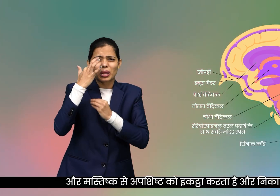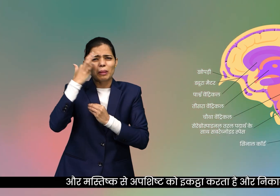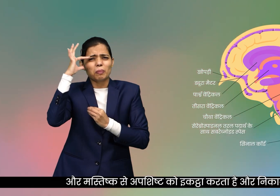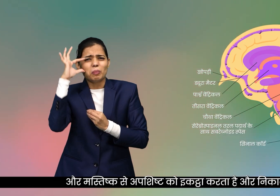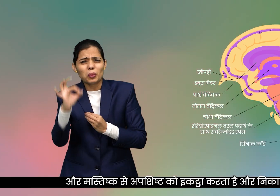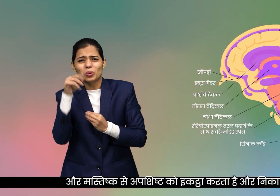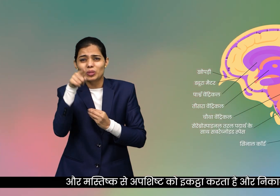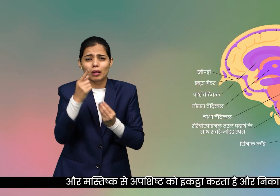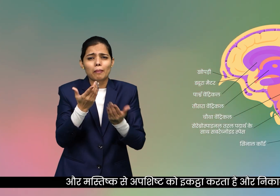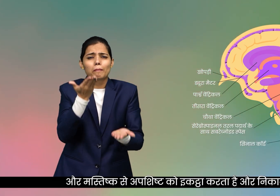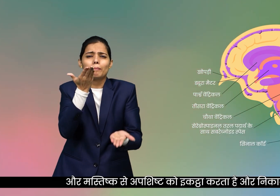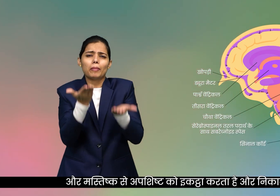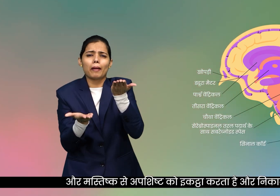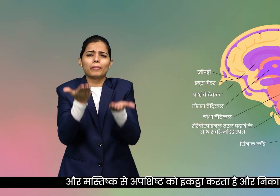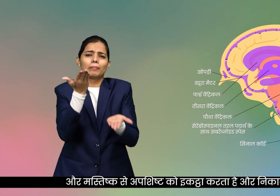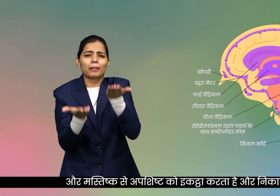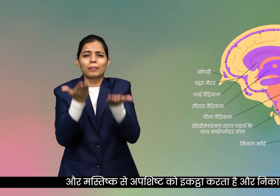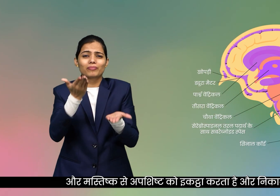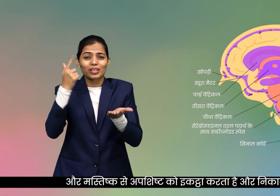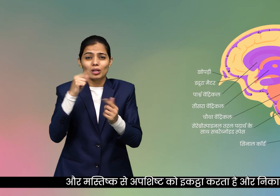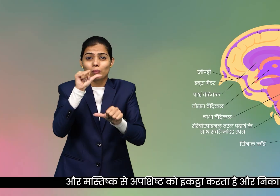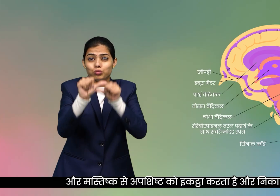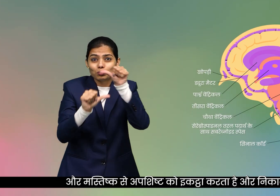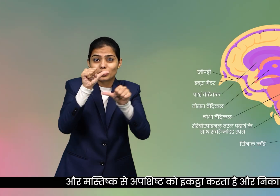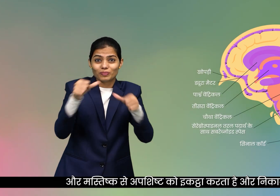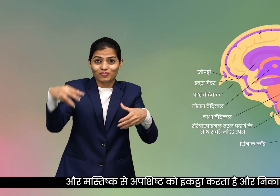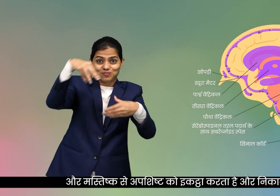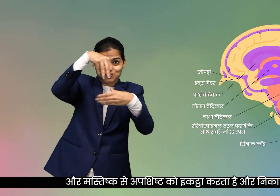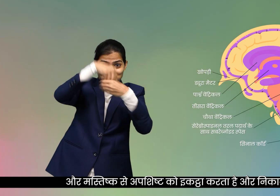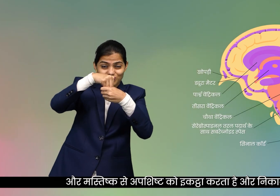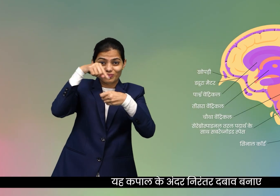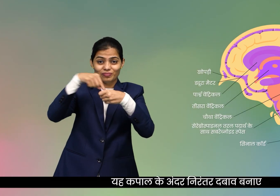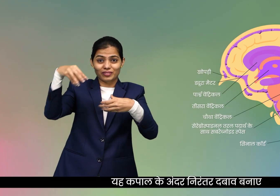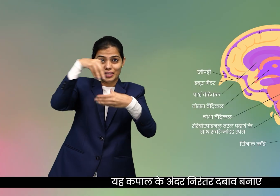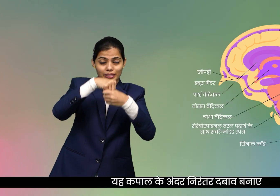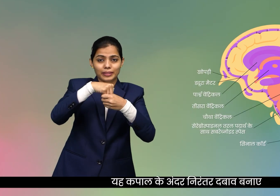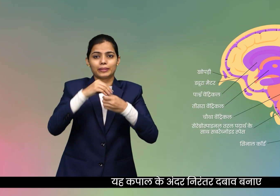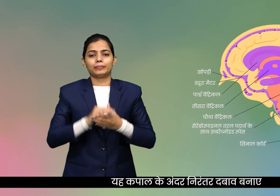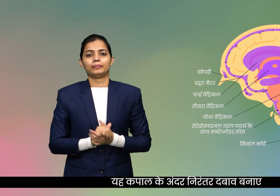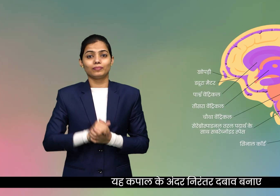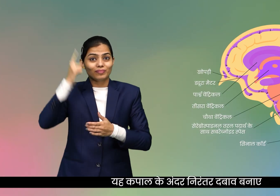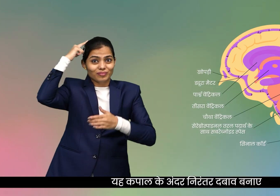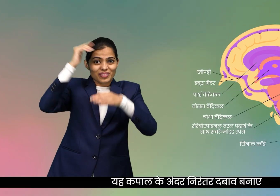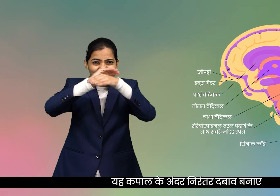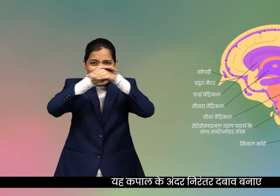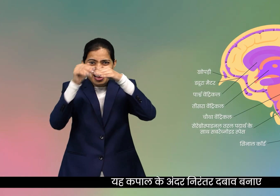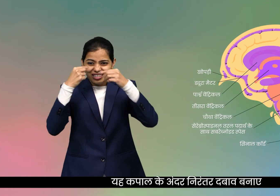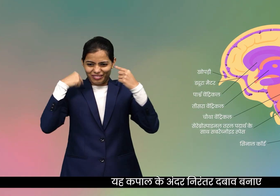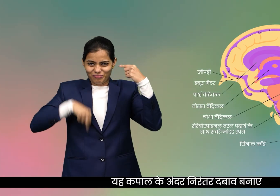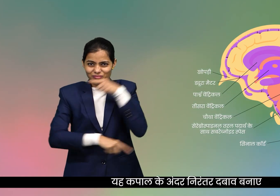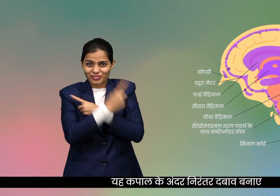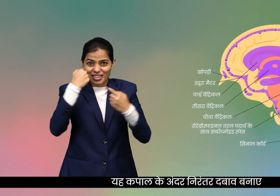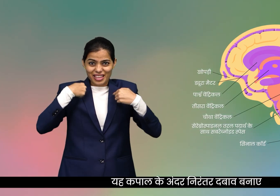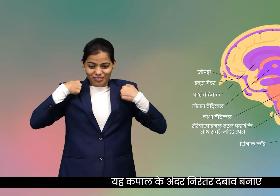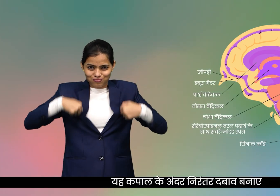मस्तिष्क से अपशिष्ट को इकट्ठा करता है और निकालता है। यह कपाल के अंदर